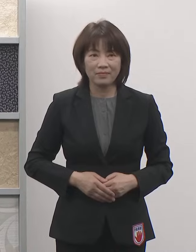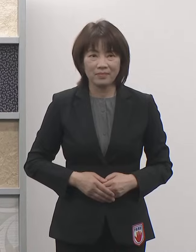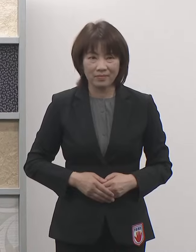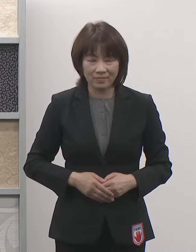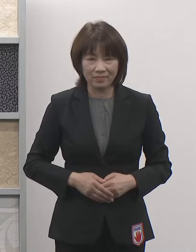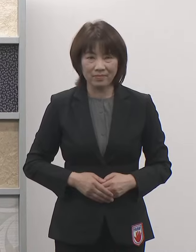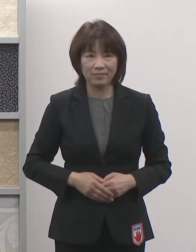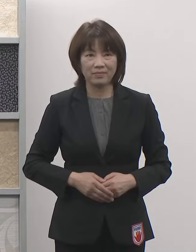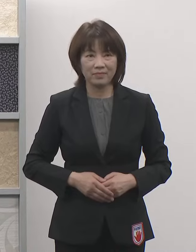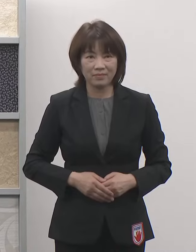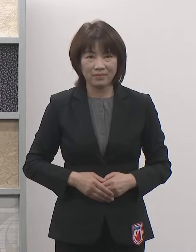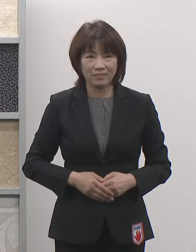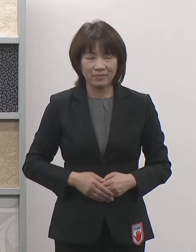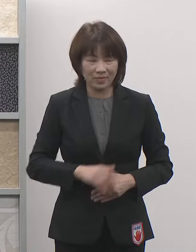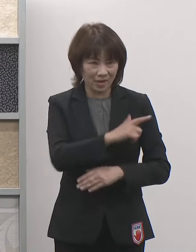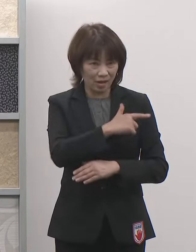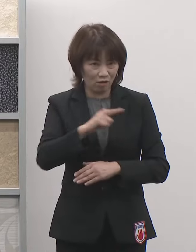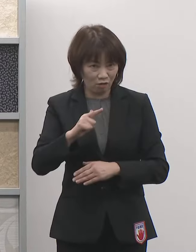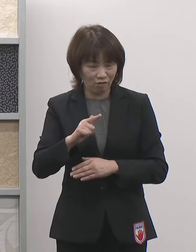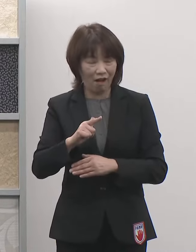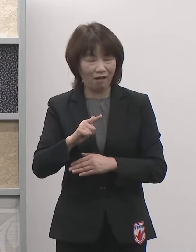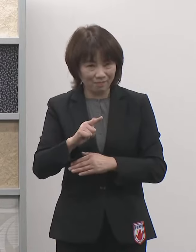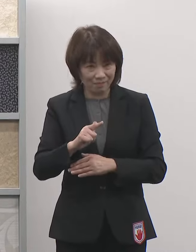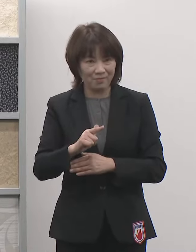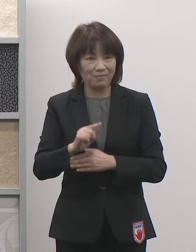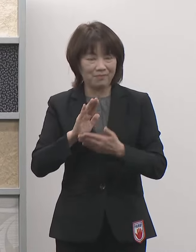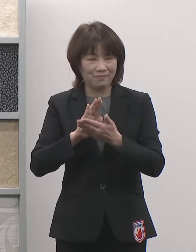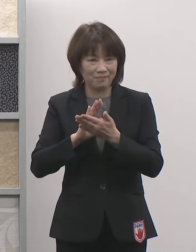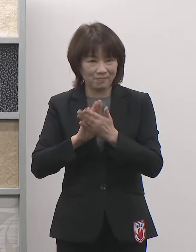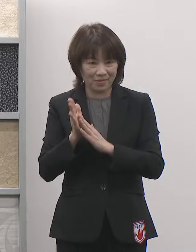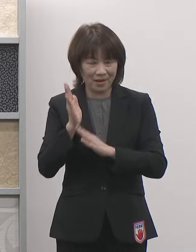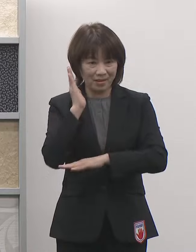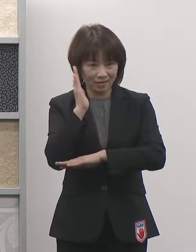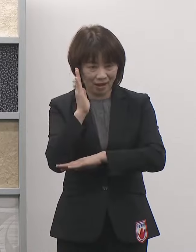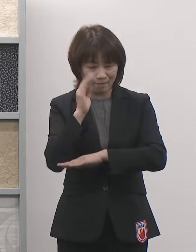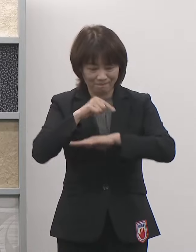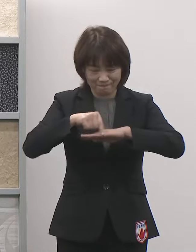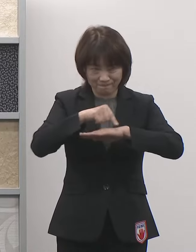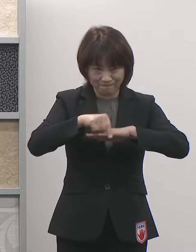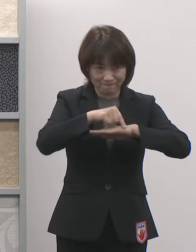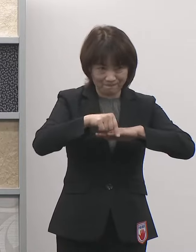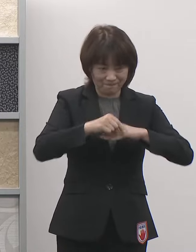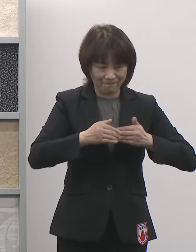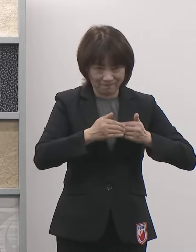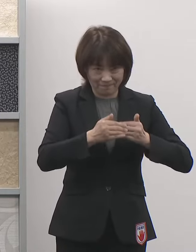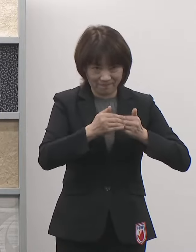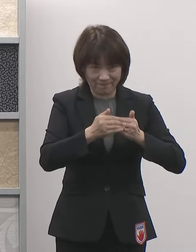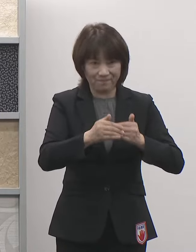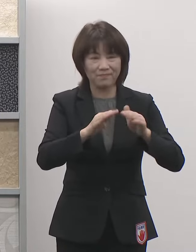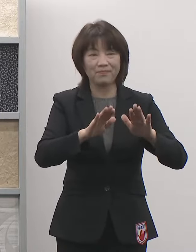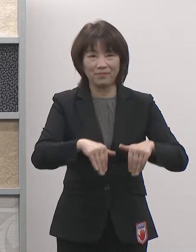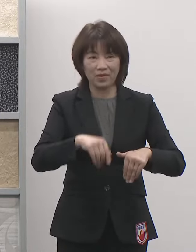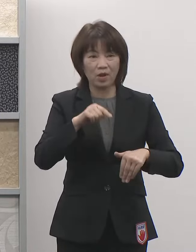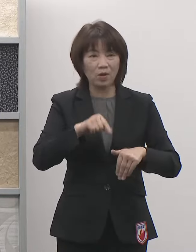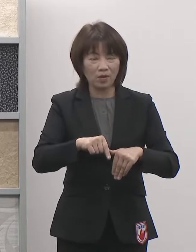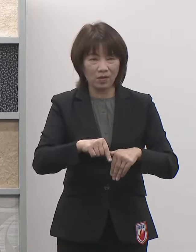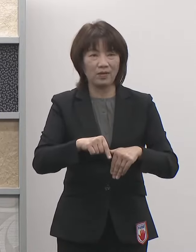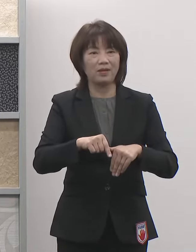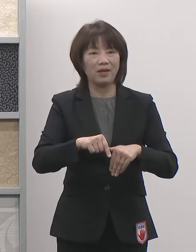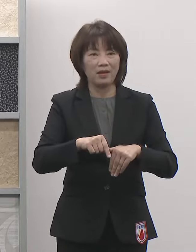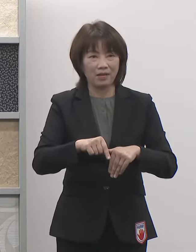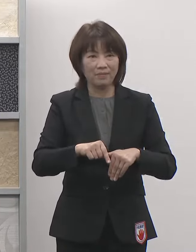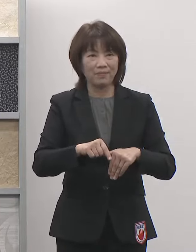その中で、さまざま施策の種というものは、まいて、そういう蓄積があるわけですが、その蓄積の上にです、さらなる